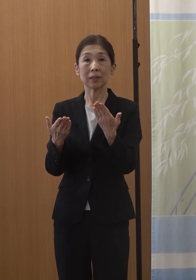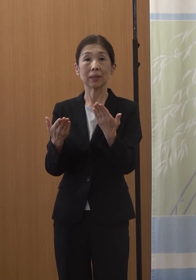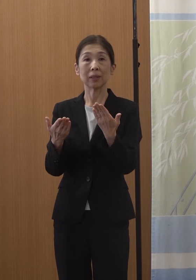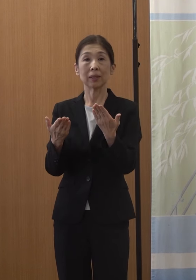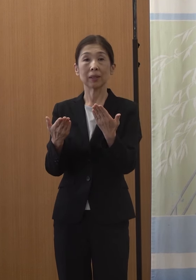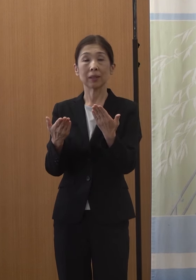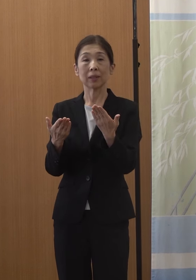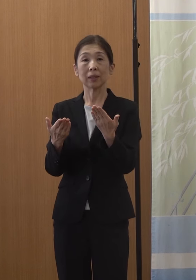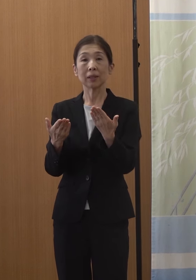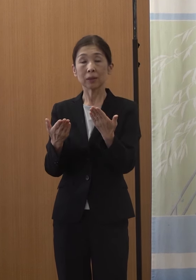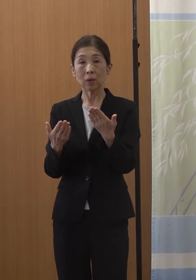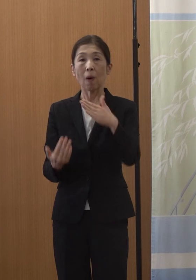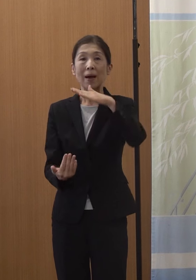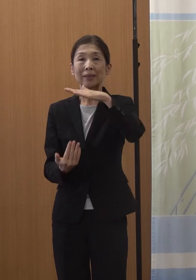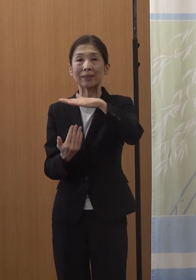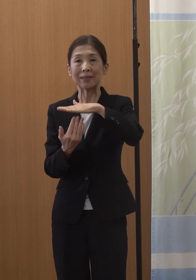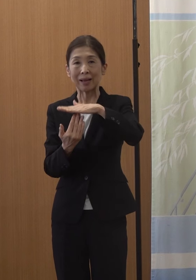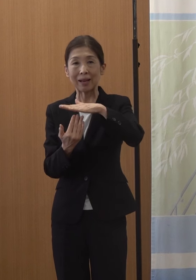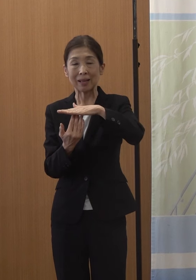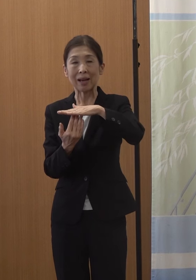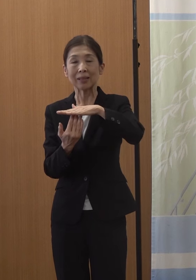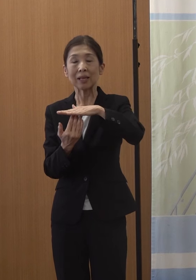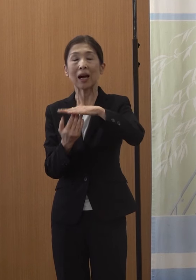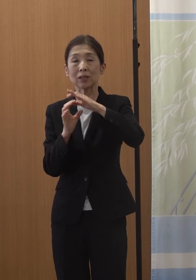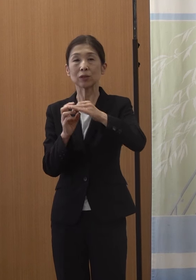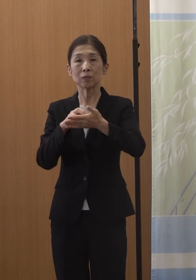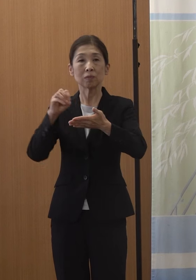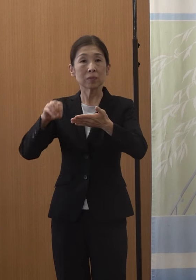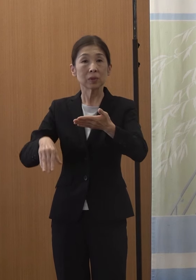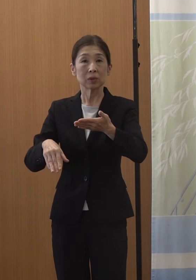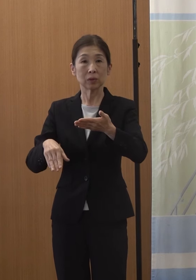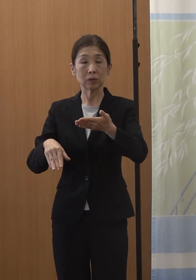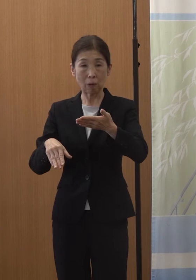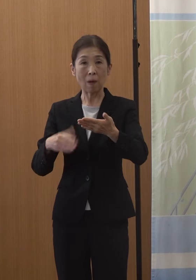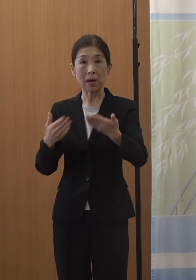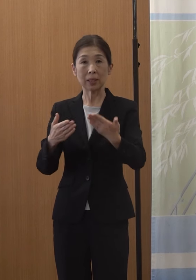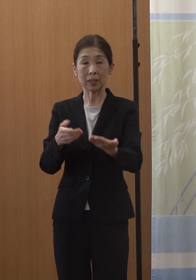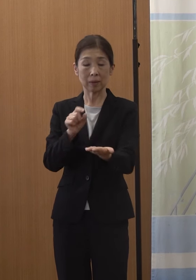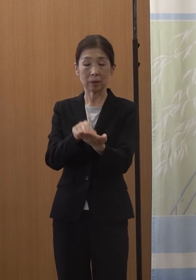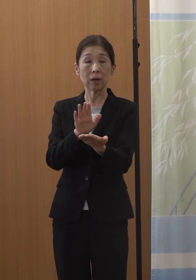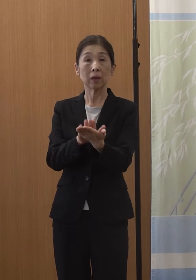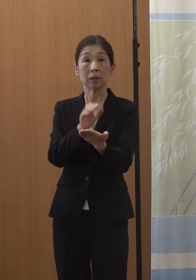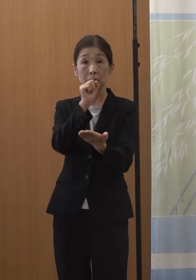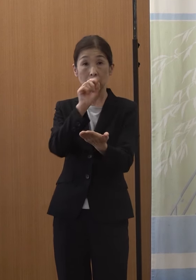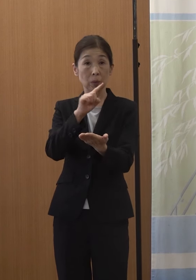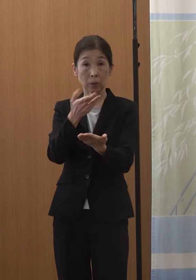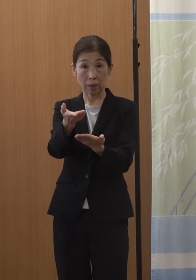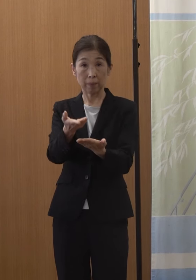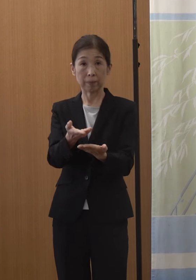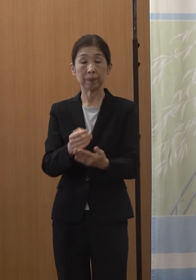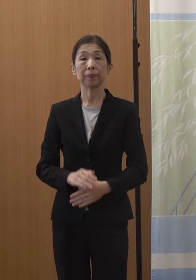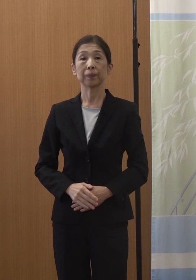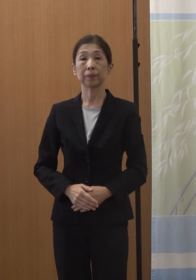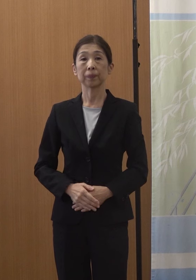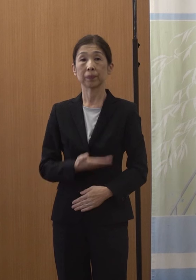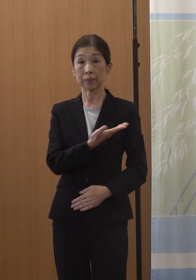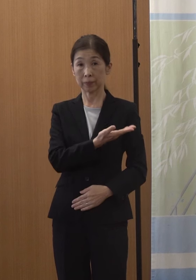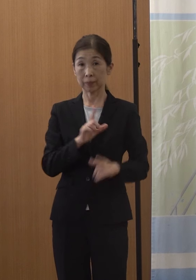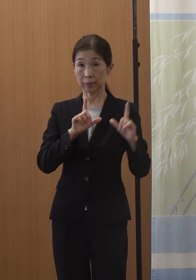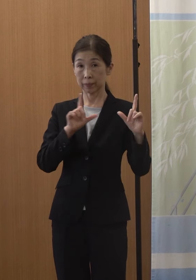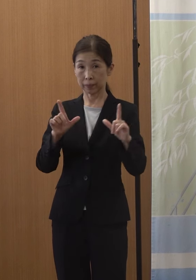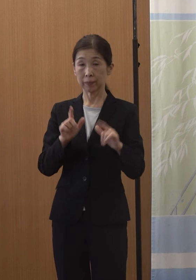さ制限を緩和除外外すようなことを明確化せよしたらどうかという意見がありましたけど、これについてはいかがですか。 あ